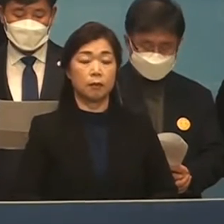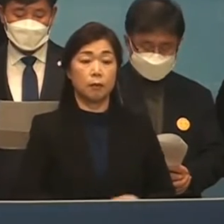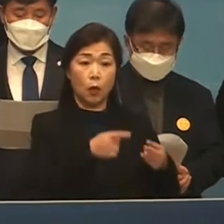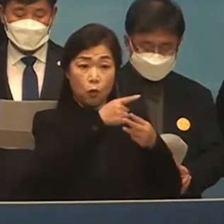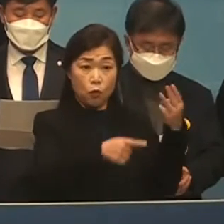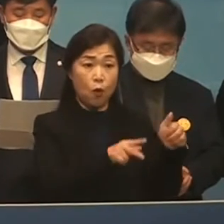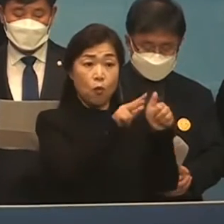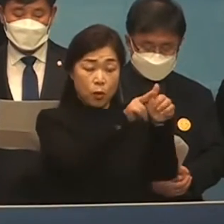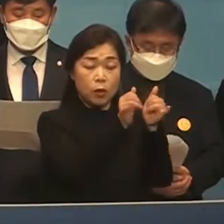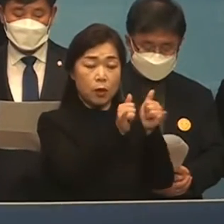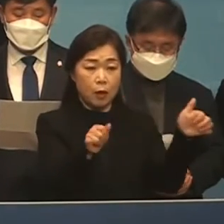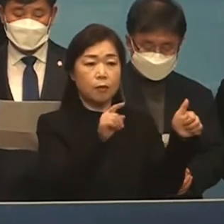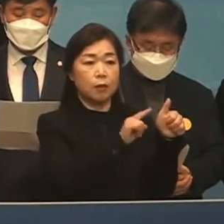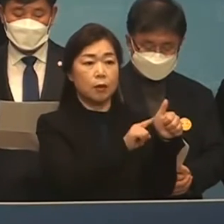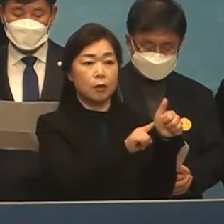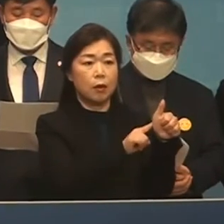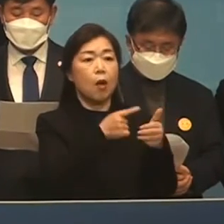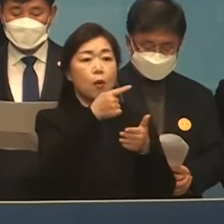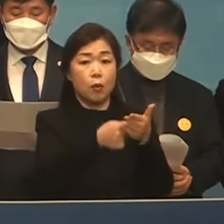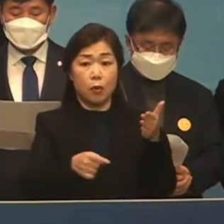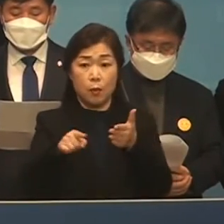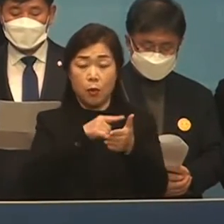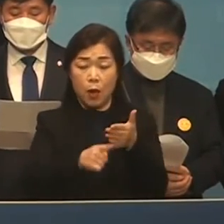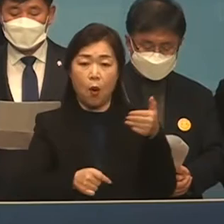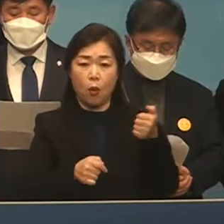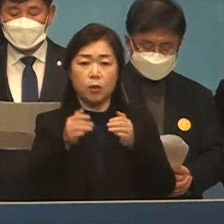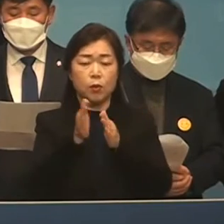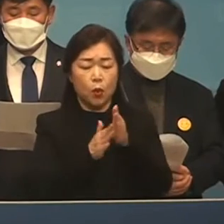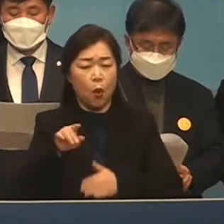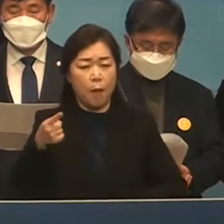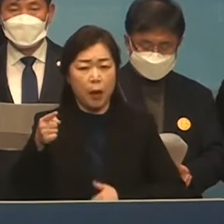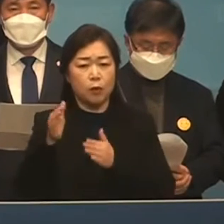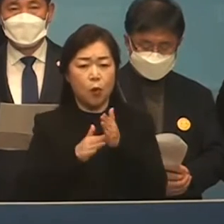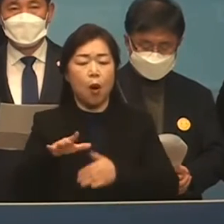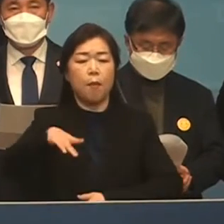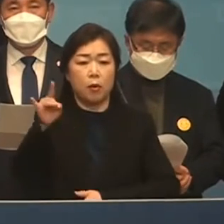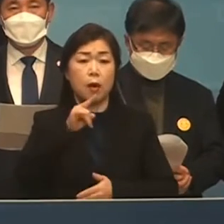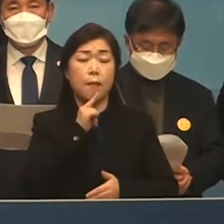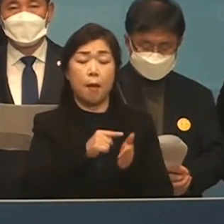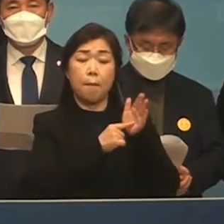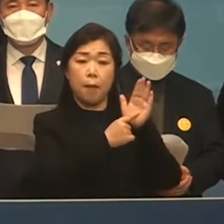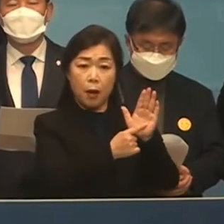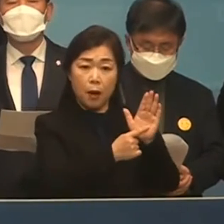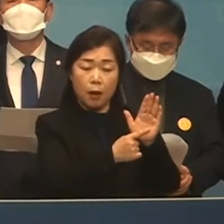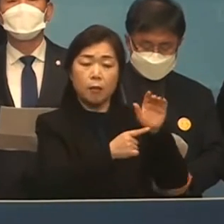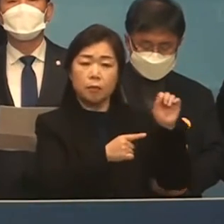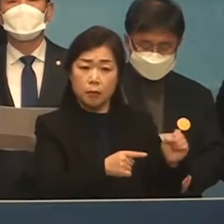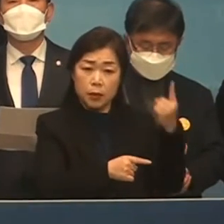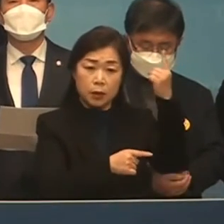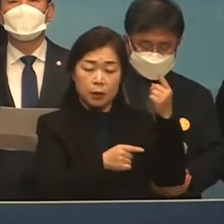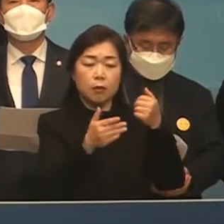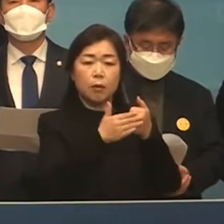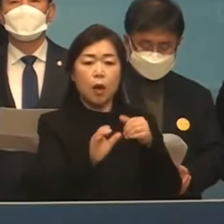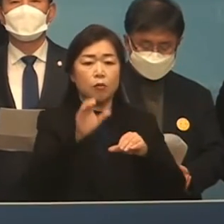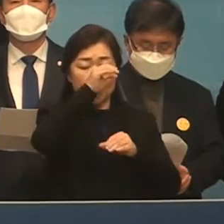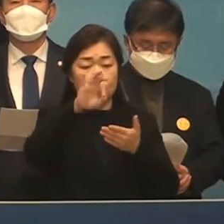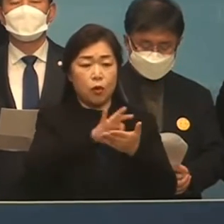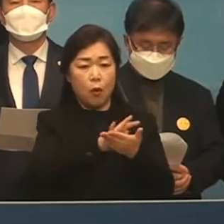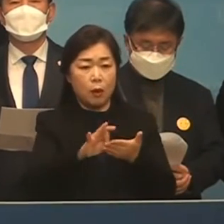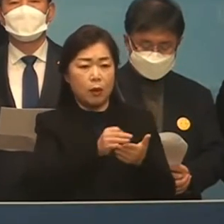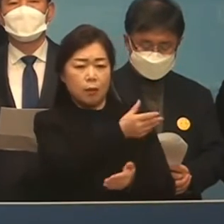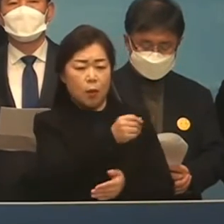윤석열 후보 측은 손실보상 50조, 100조를 먼저 꺼낸 만큼 추경안 정부 제출